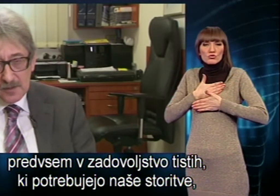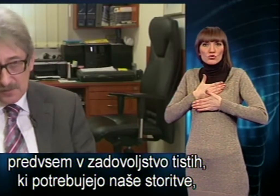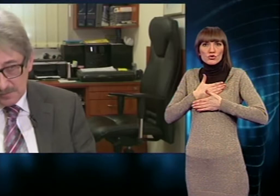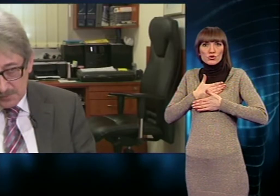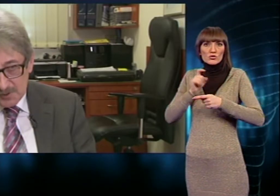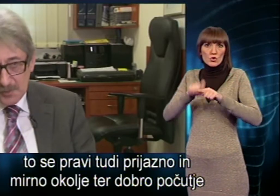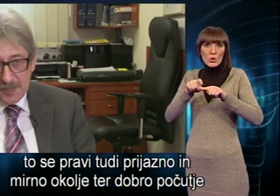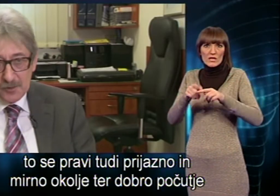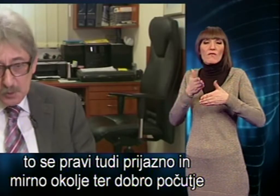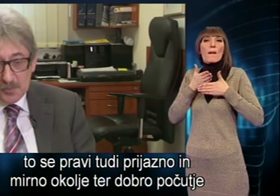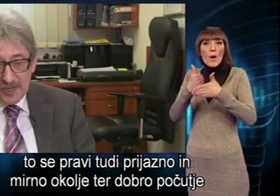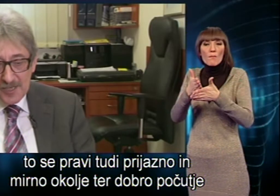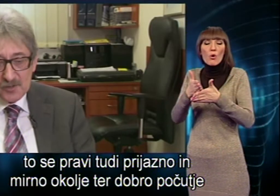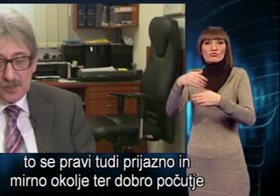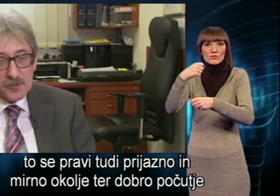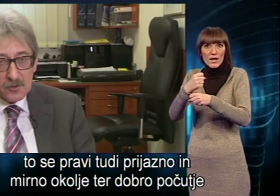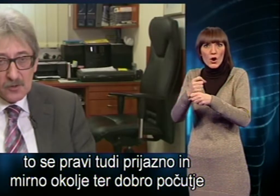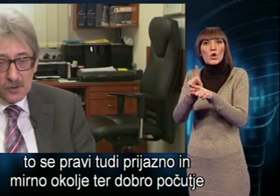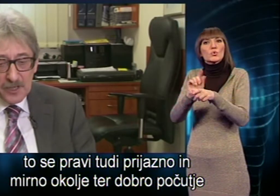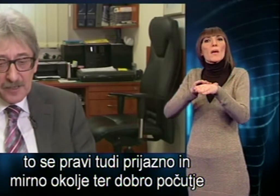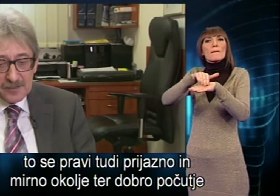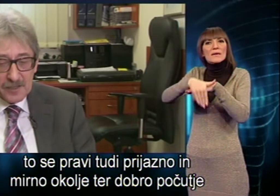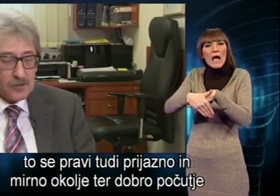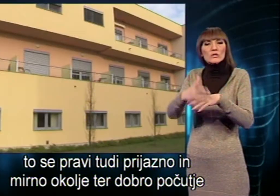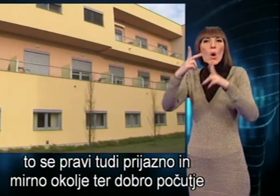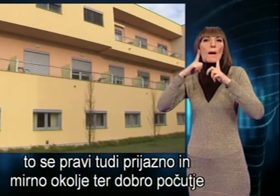storitve. To se pravi tudi prijazno in mirno